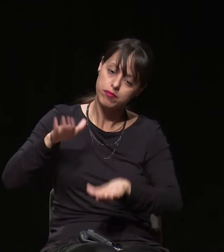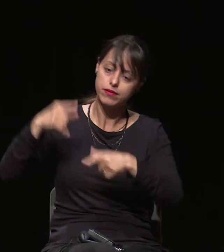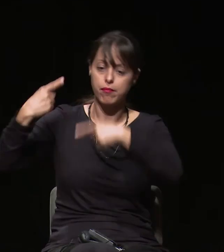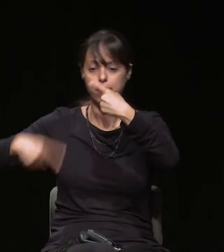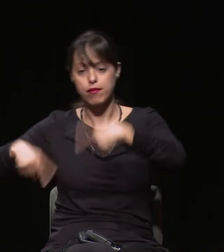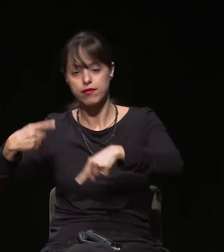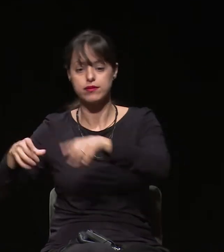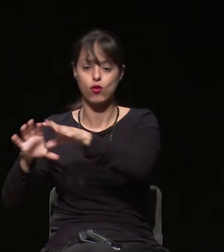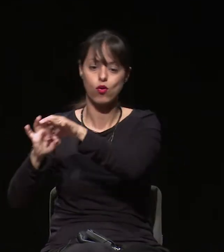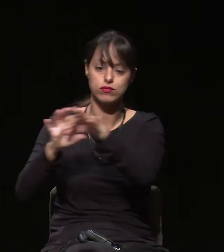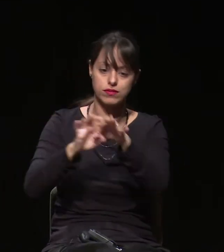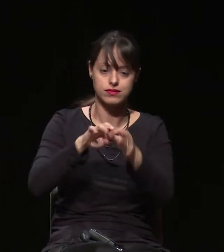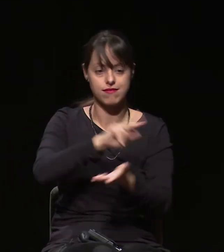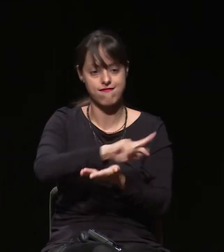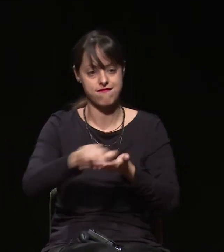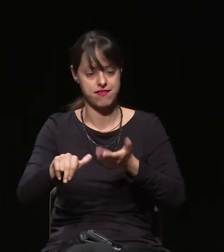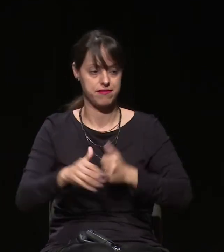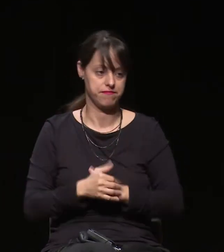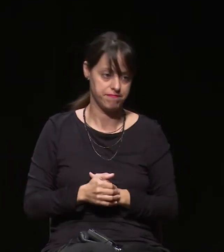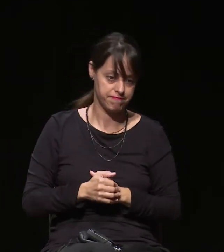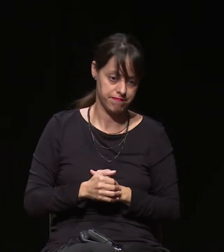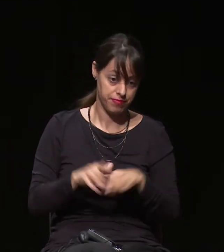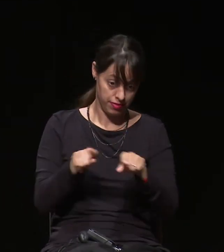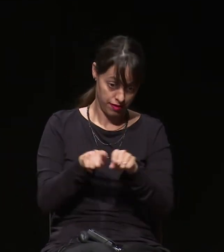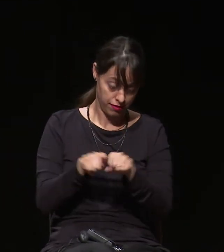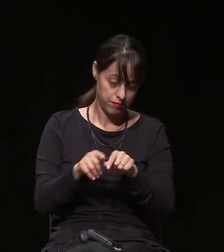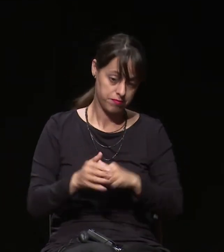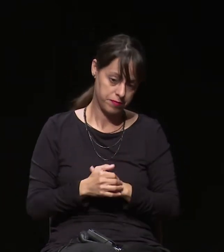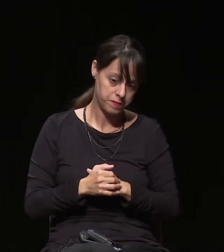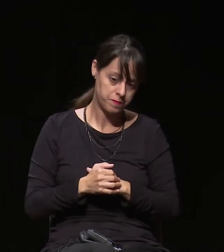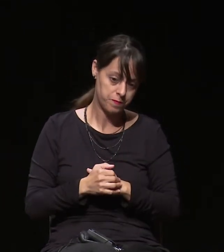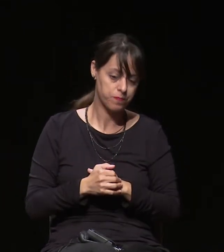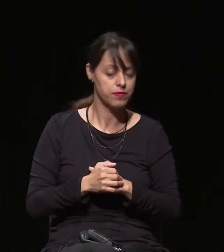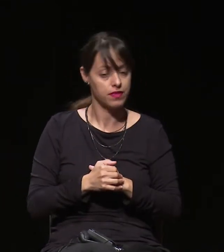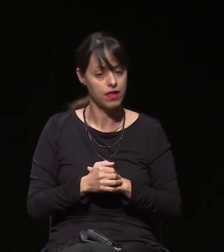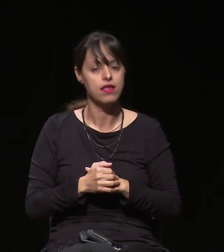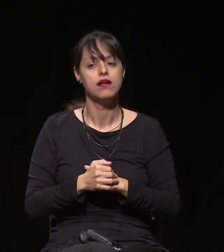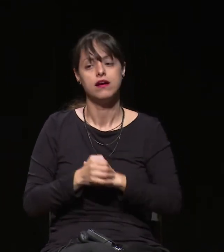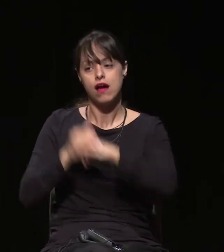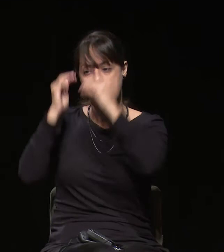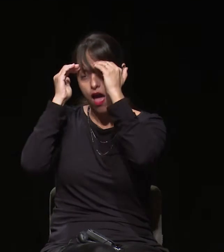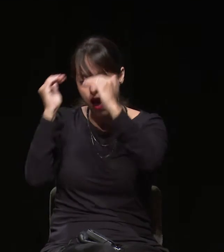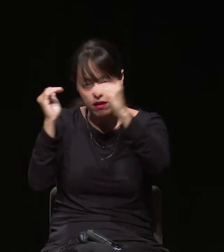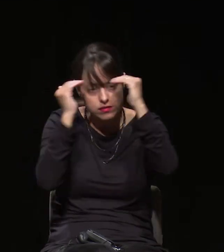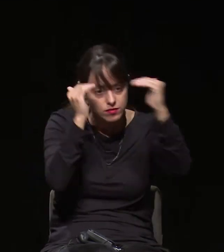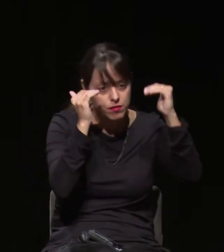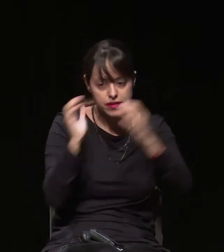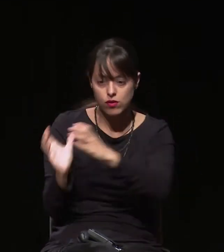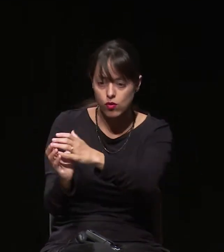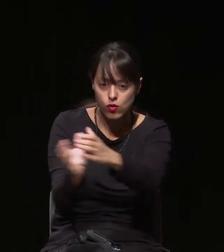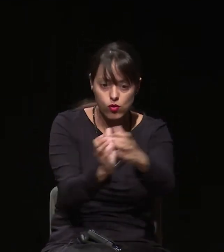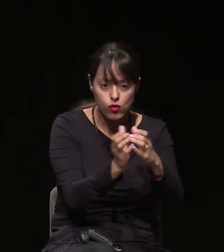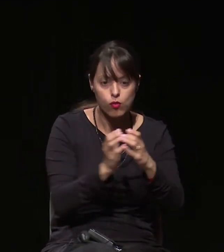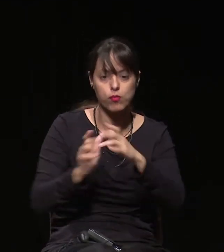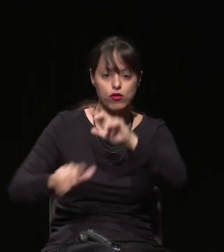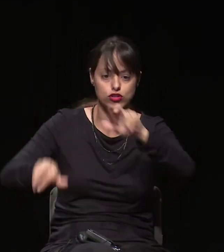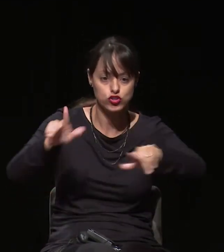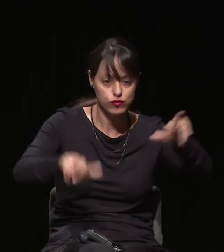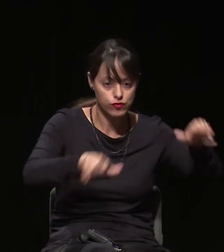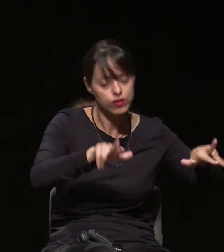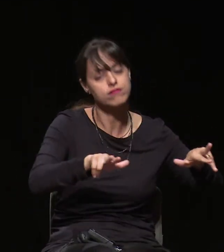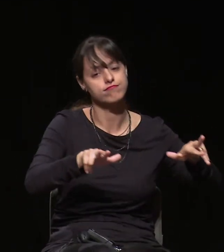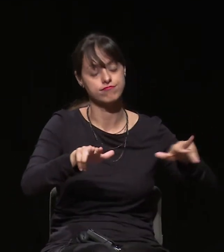políticos. No entanto, e a despeito e respeitando tantas diferenças, arrisco nomear algumas agendas